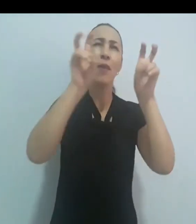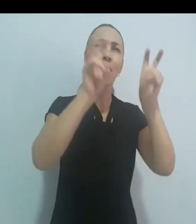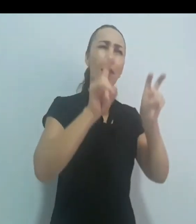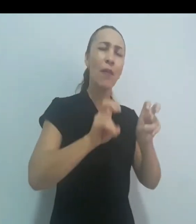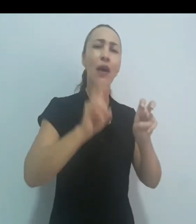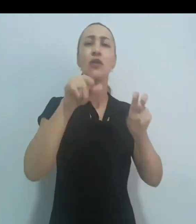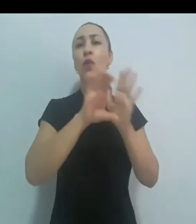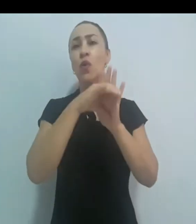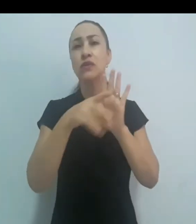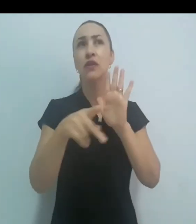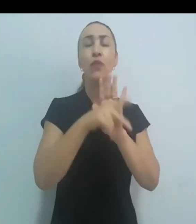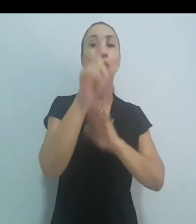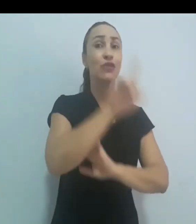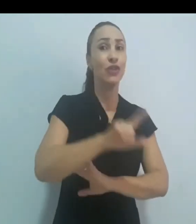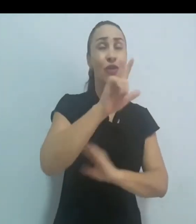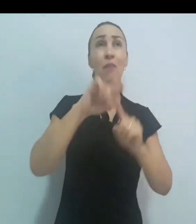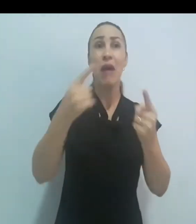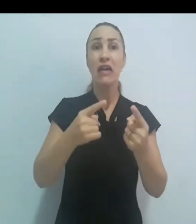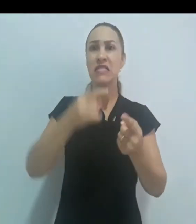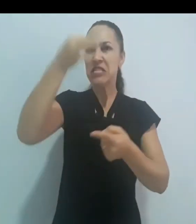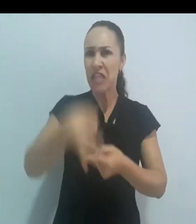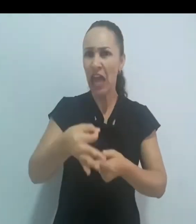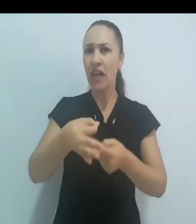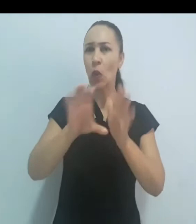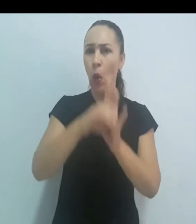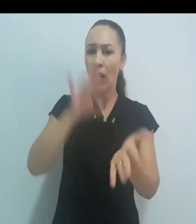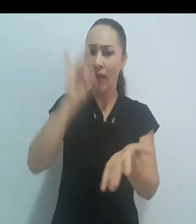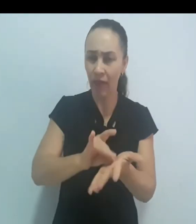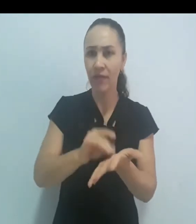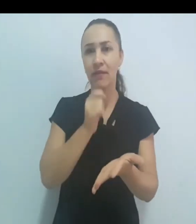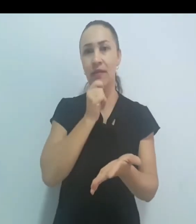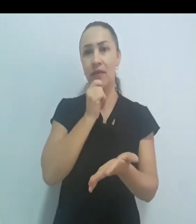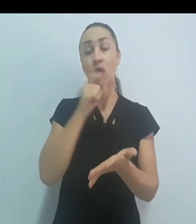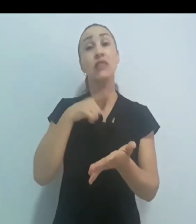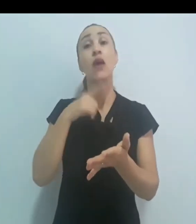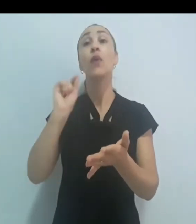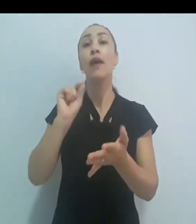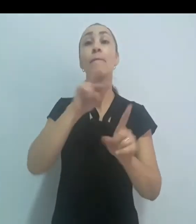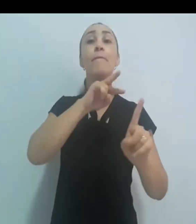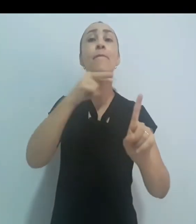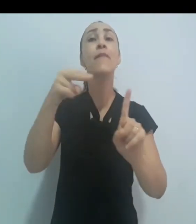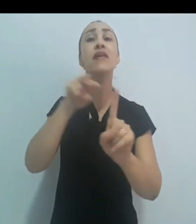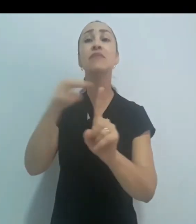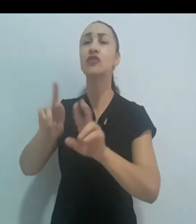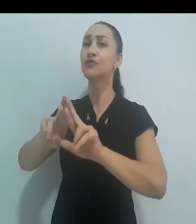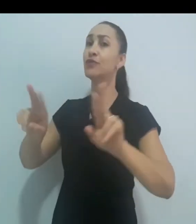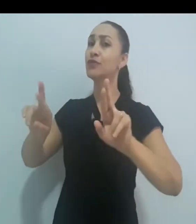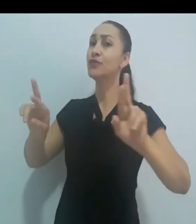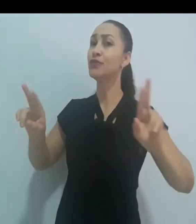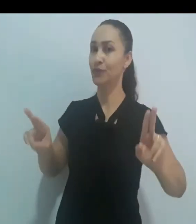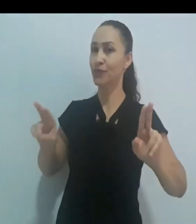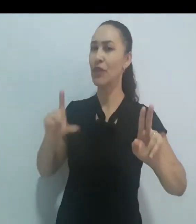é literatura, né? E nenhum consenso se chegou, né? Então existem perspectivas, existem